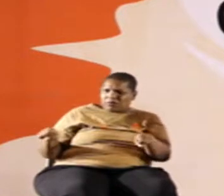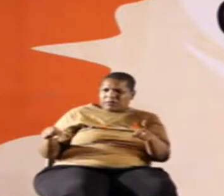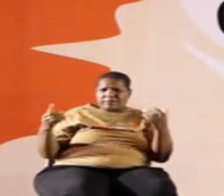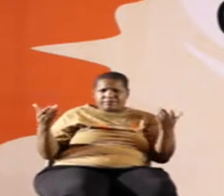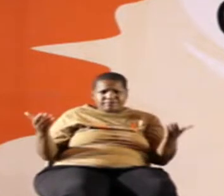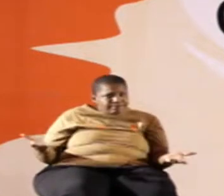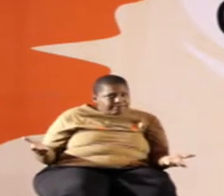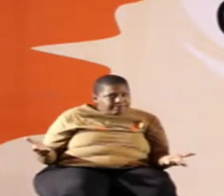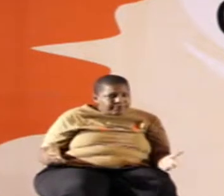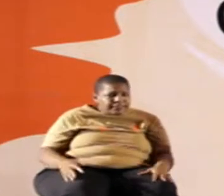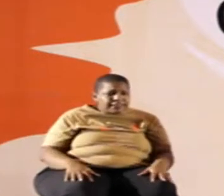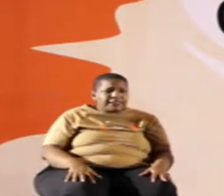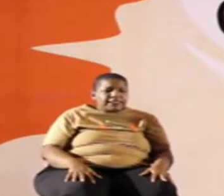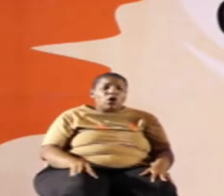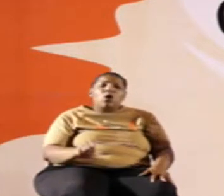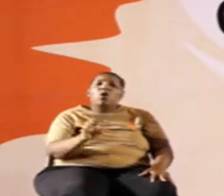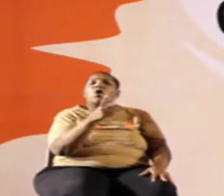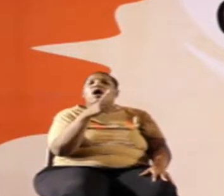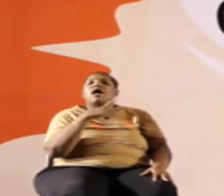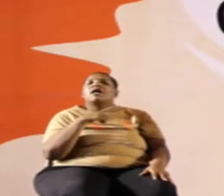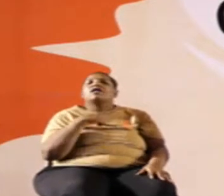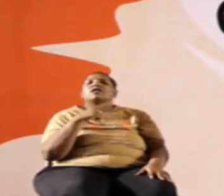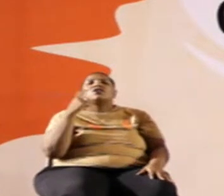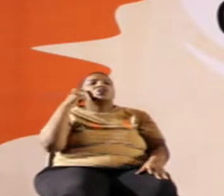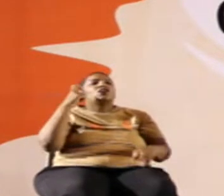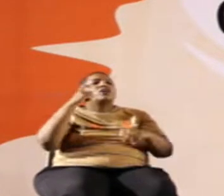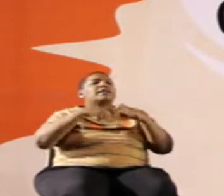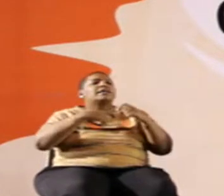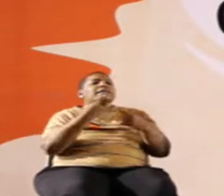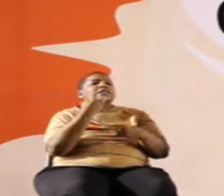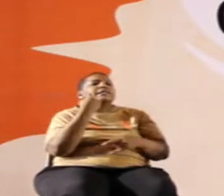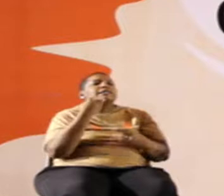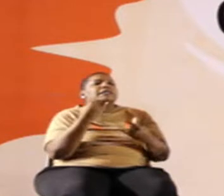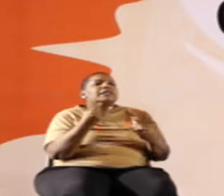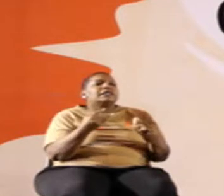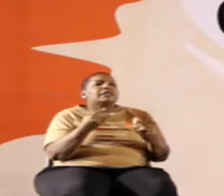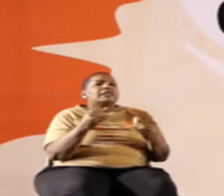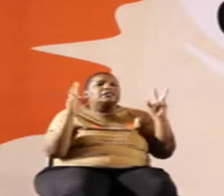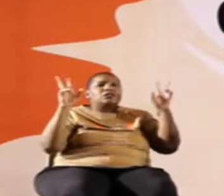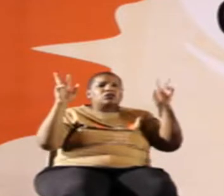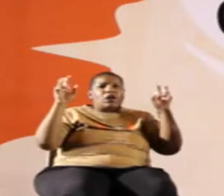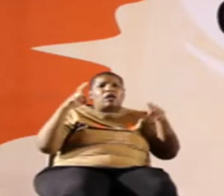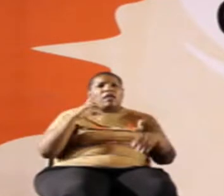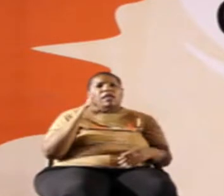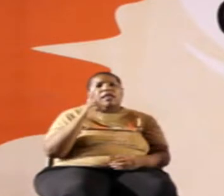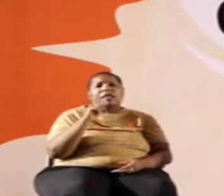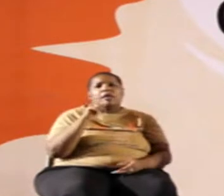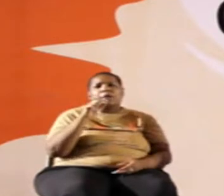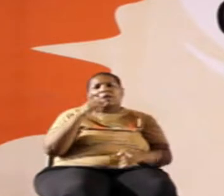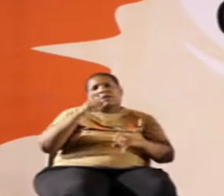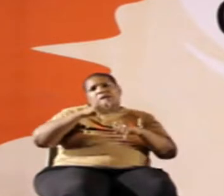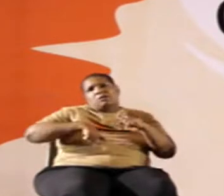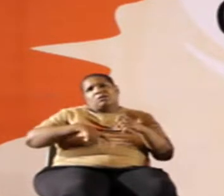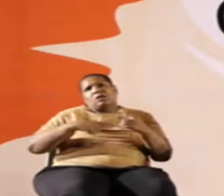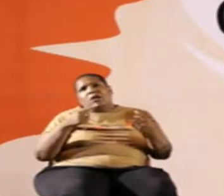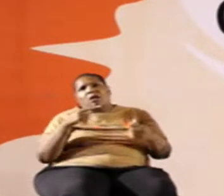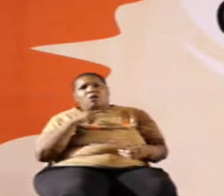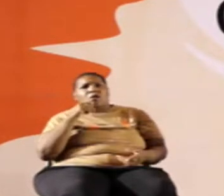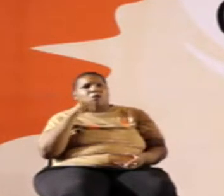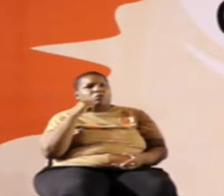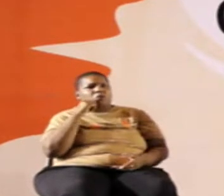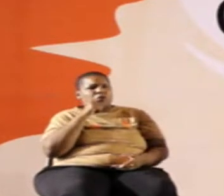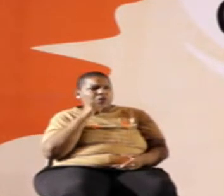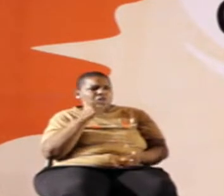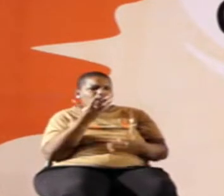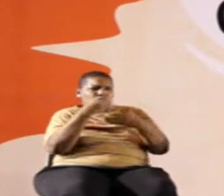patriarcado? Ou ela tinha uma sexualidade, né, que foi até tida como hipersexualizada? Porque, gente, o que há com essa mulher? E ela